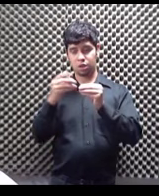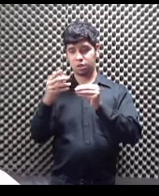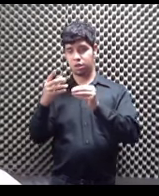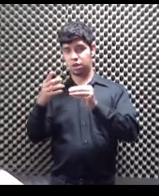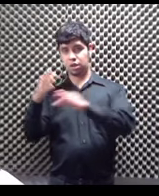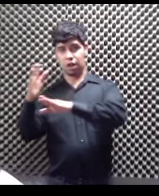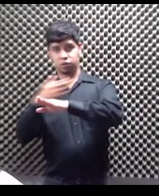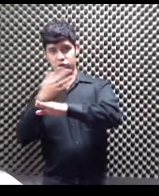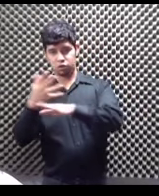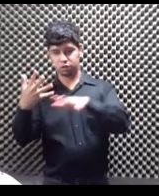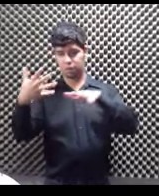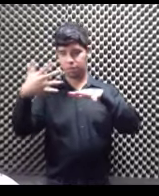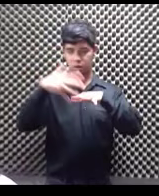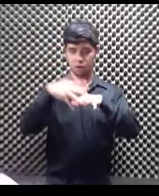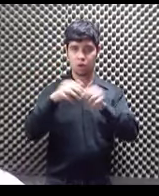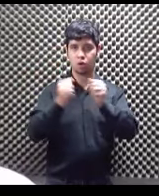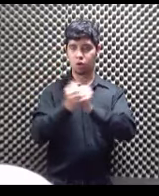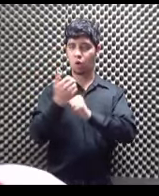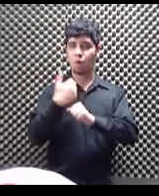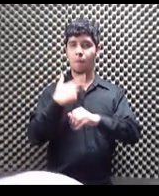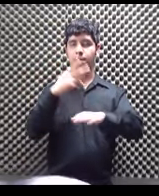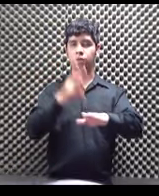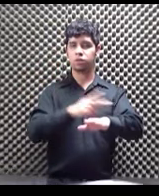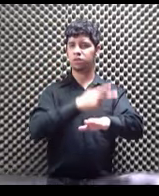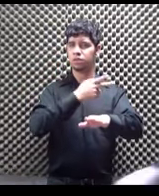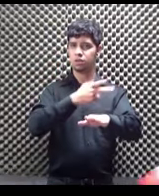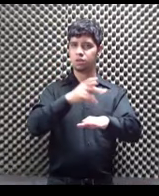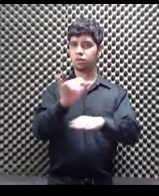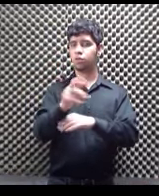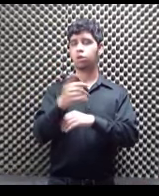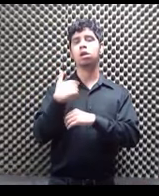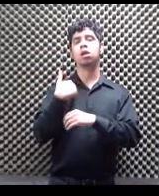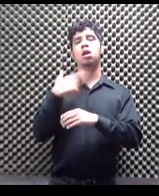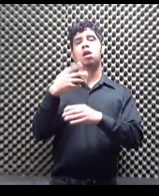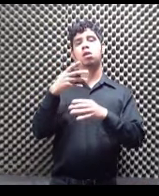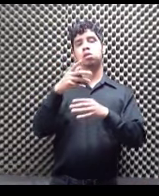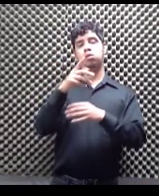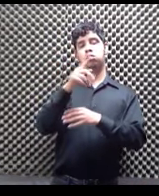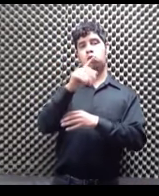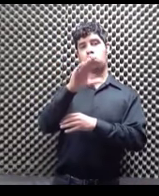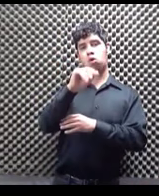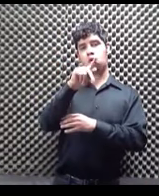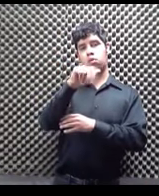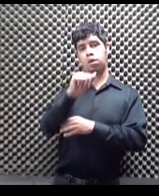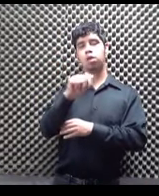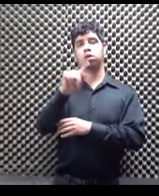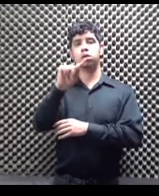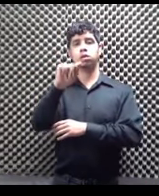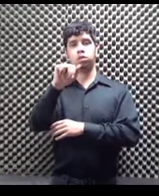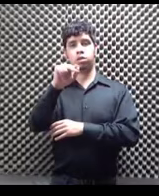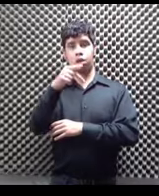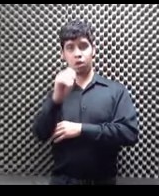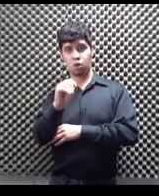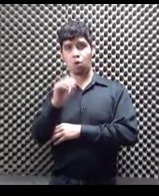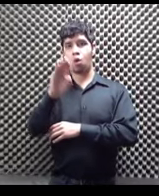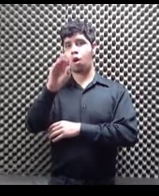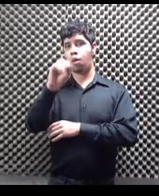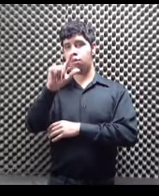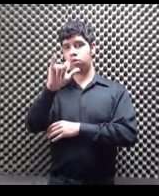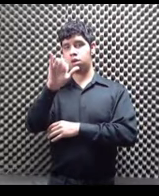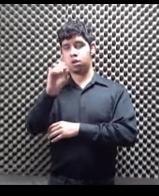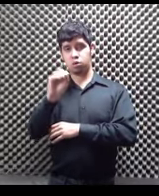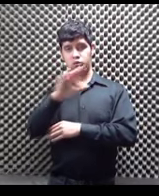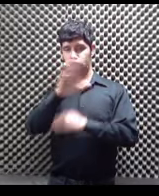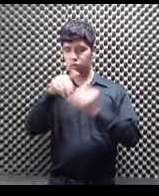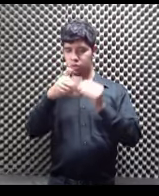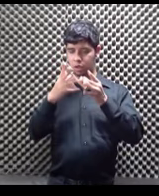también. Claro, que tiene su métrica. Tanto la copla como el tango, como el bolero nuestro,